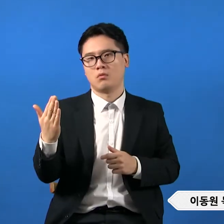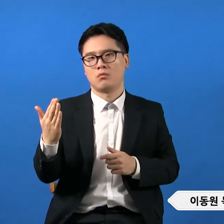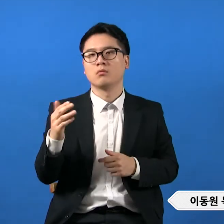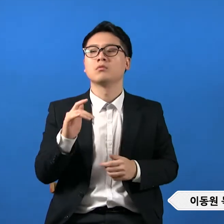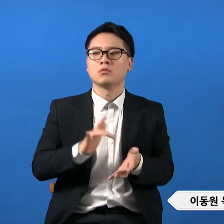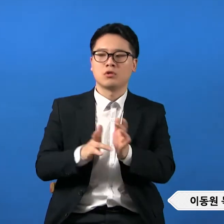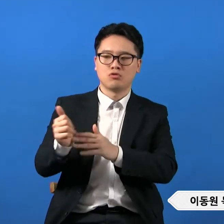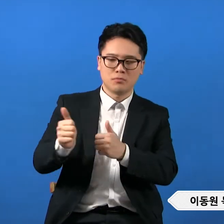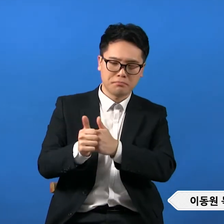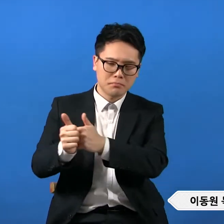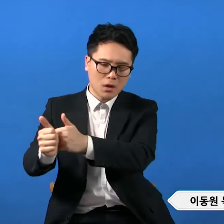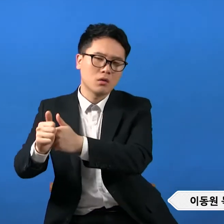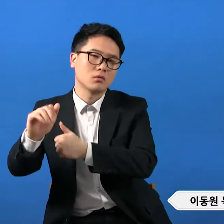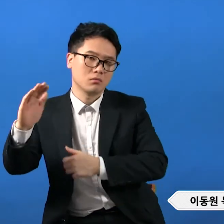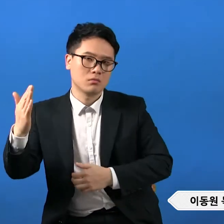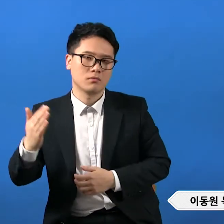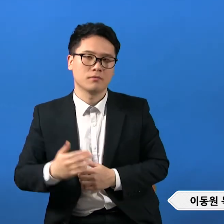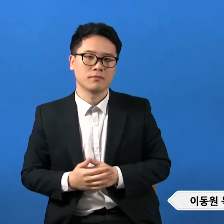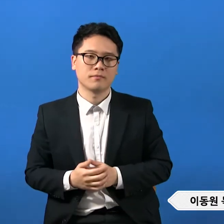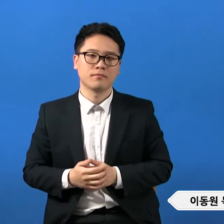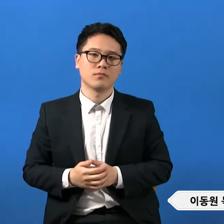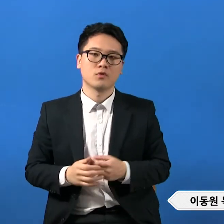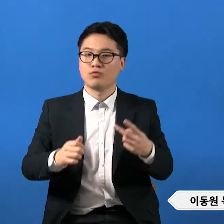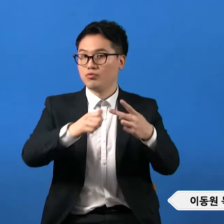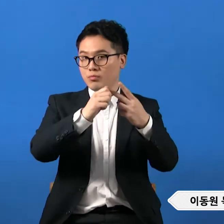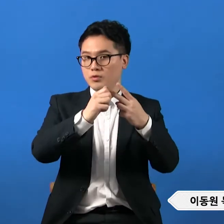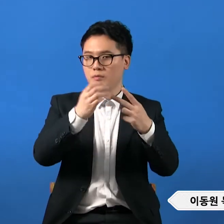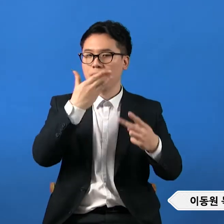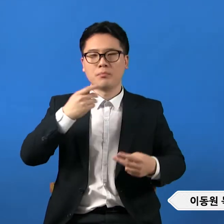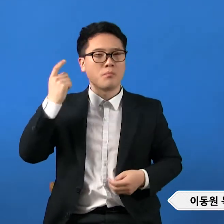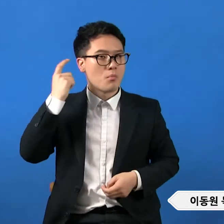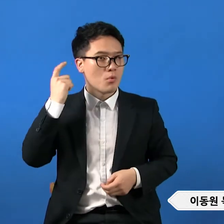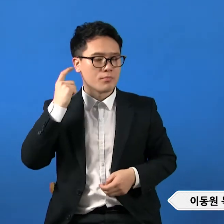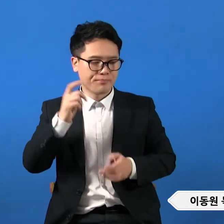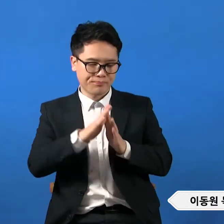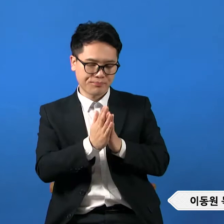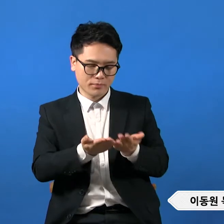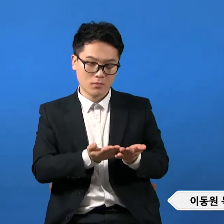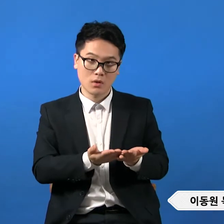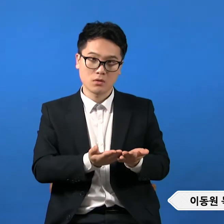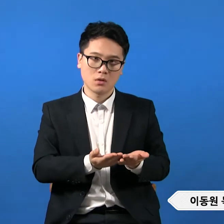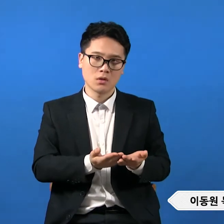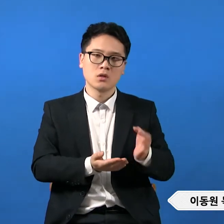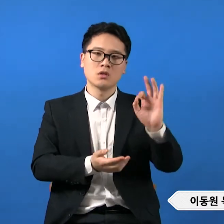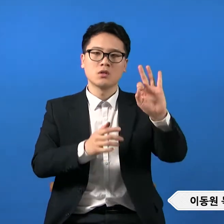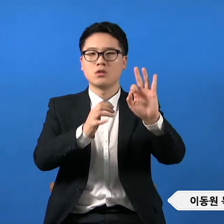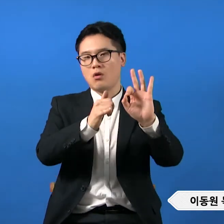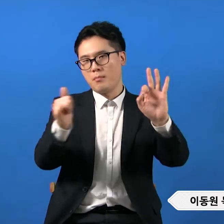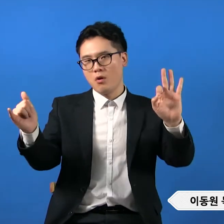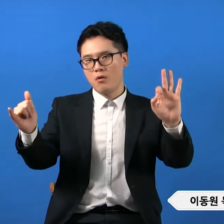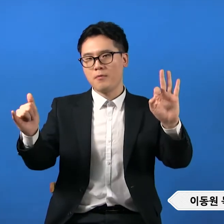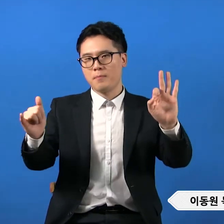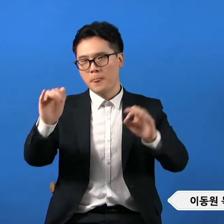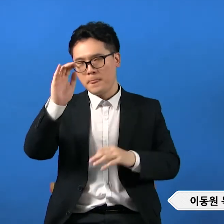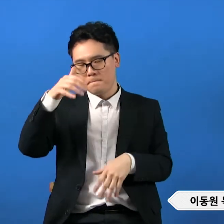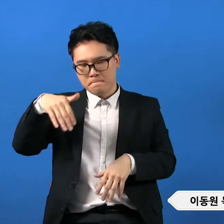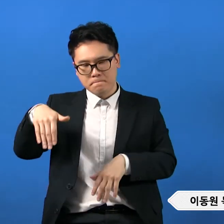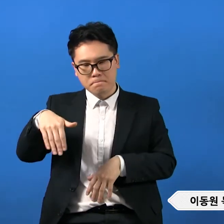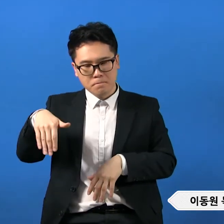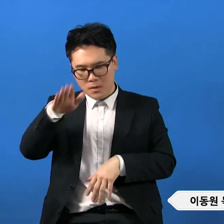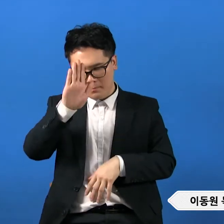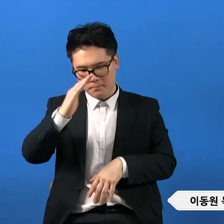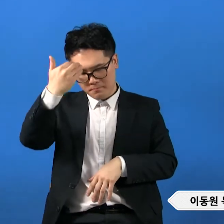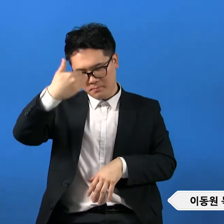번째 케이스는 자, 복음서에 10명의 한센병 환자, 10명의 나 환자가 또 예수님이